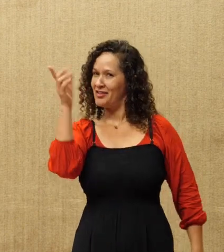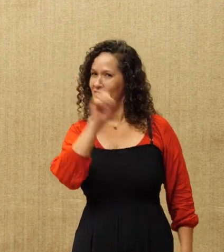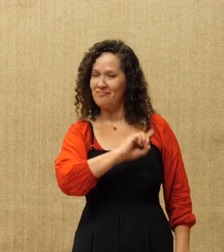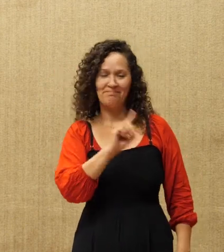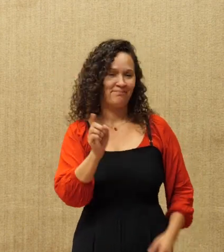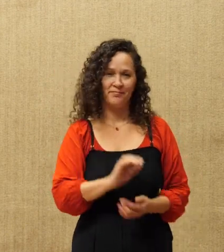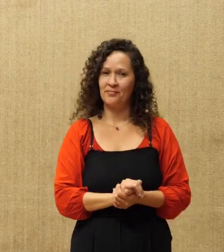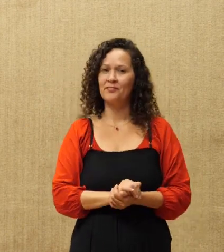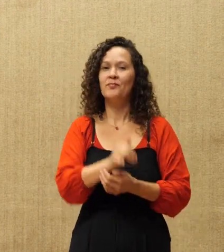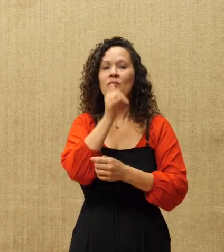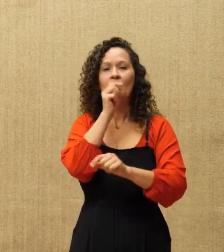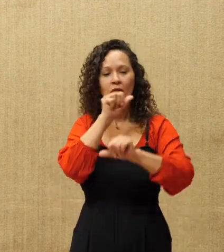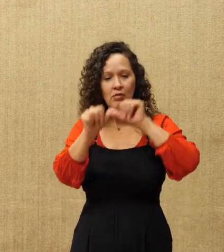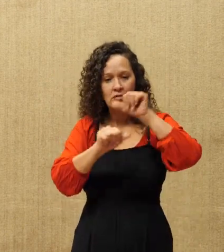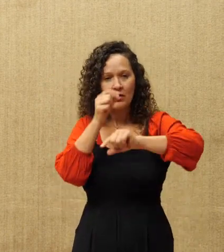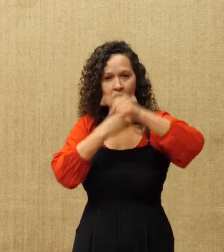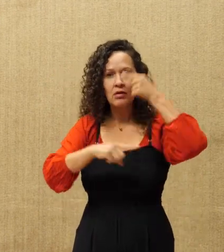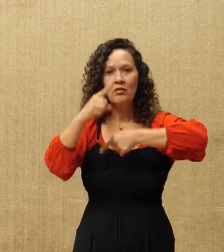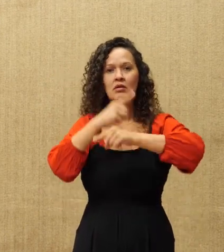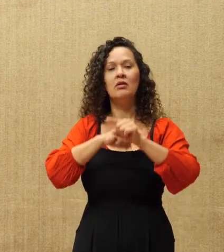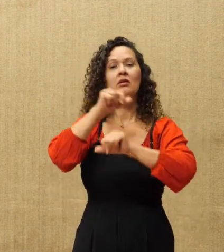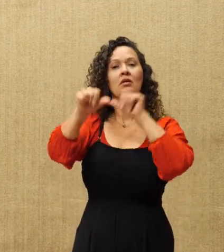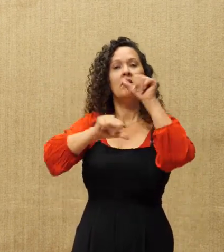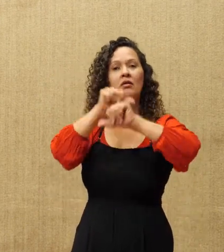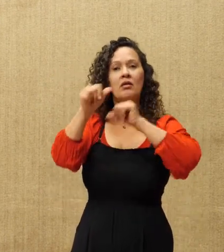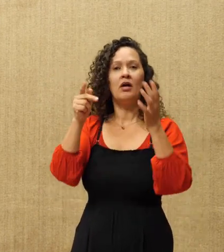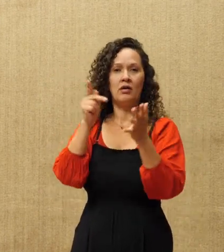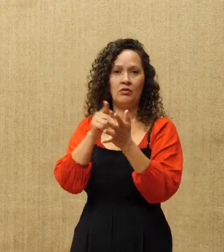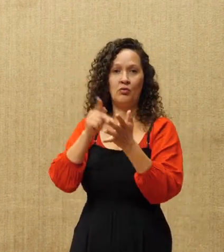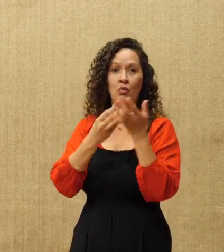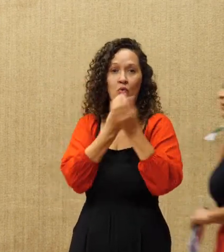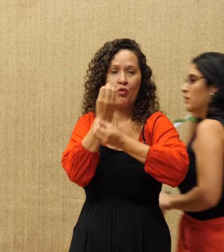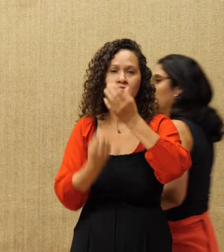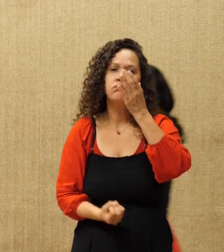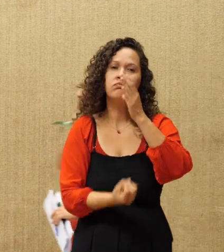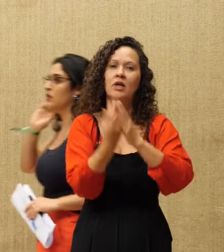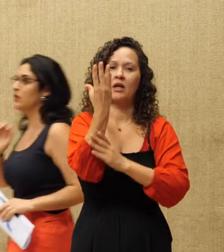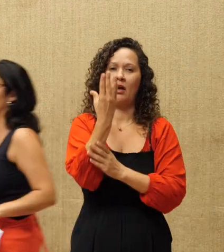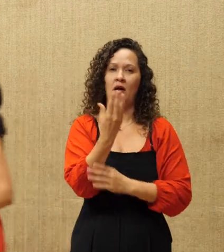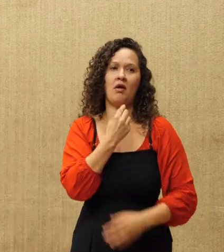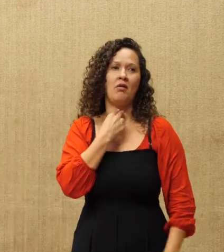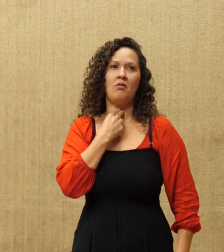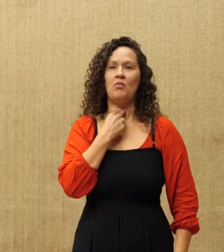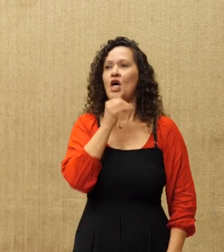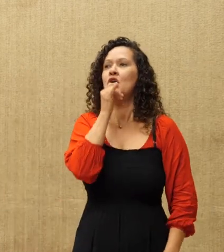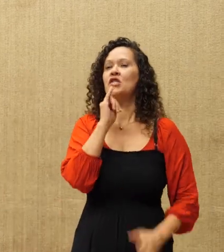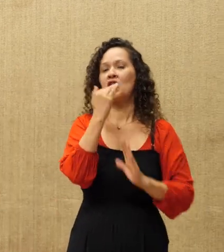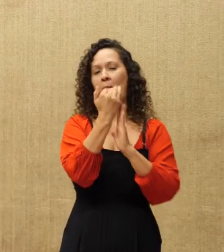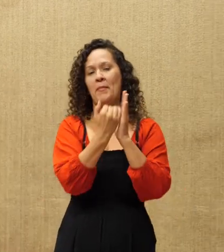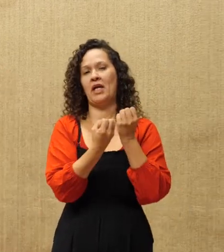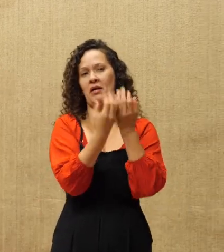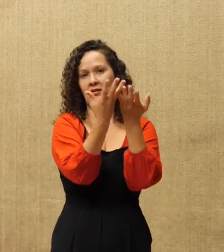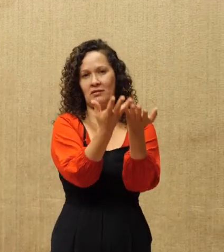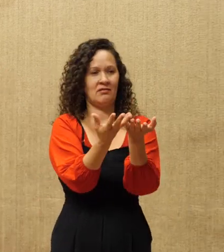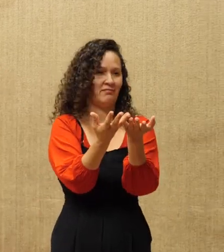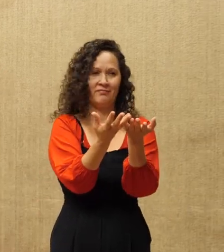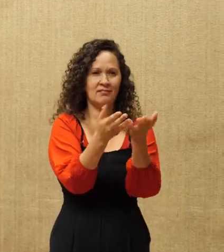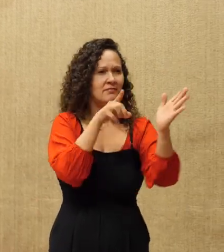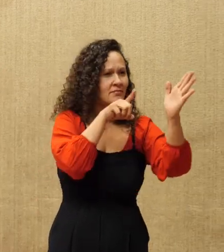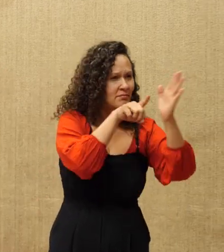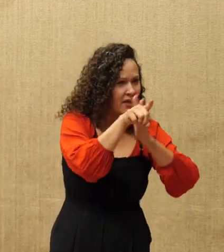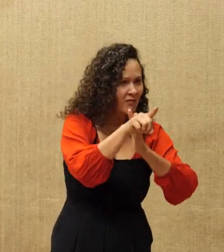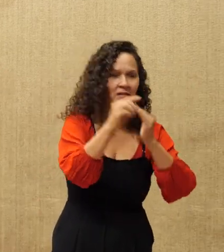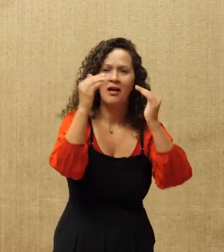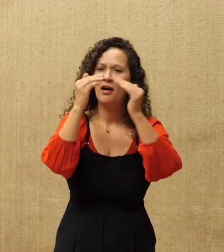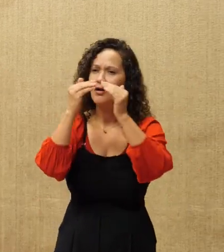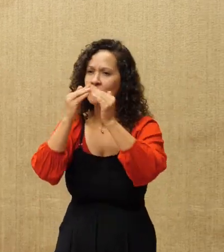quando falar em mudança, precisa mudar com uma forma de construção. Eu não posso pegar bolo pronto e entregar para